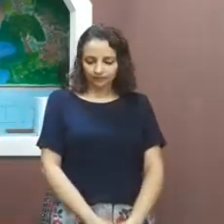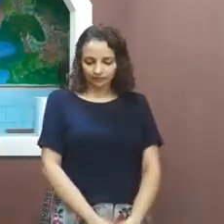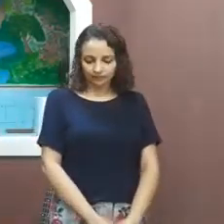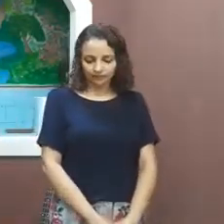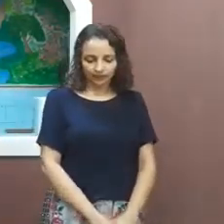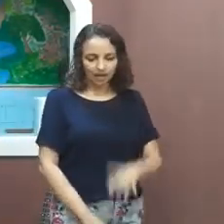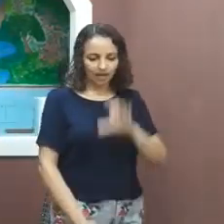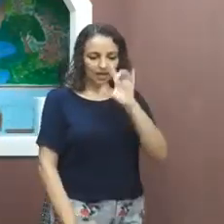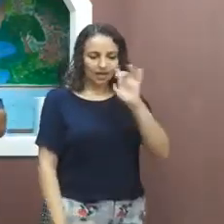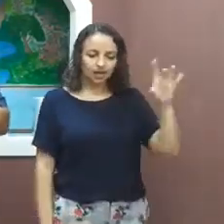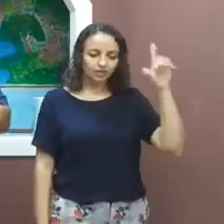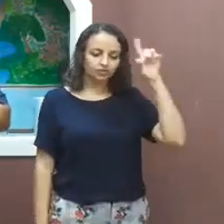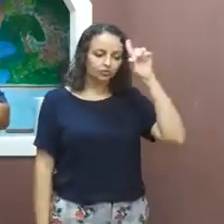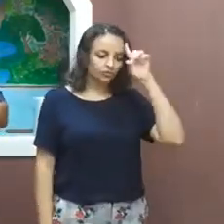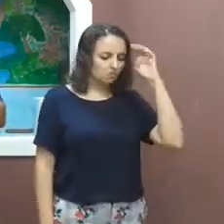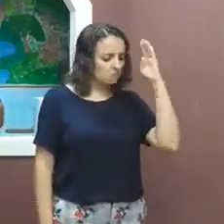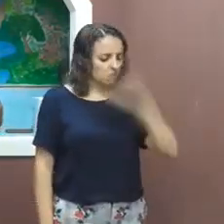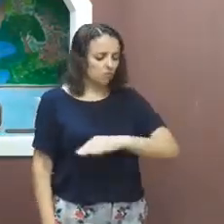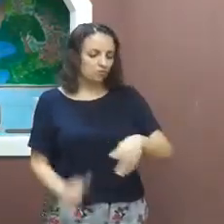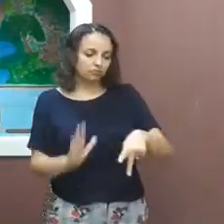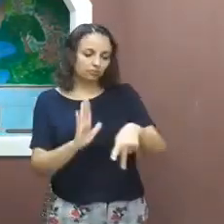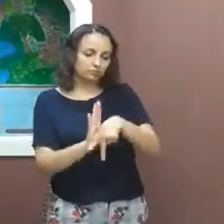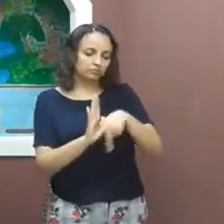cada dia seu próprio.